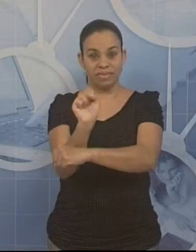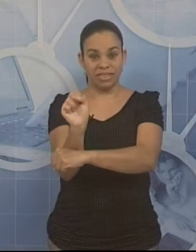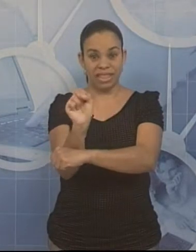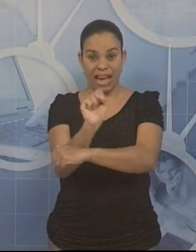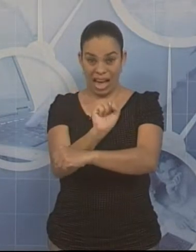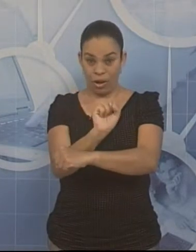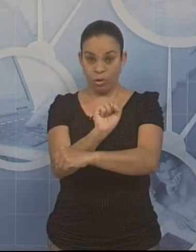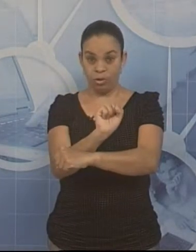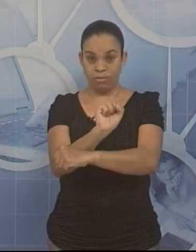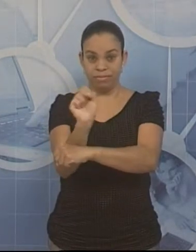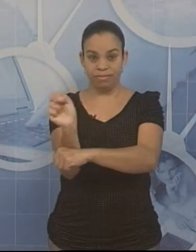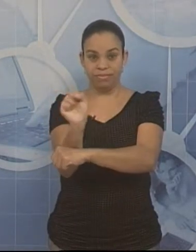carro